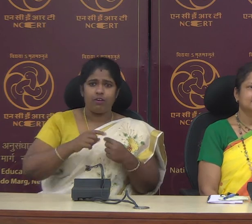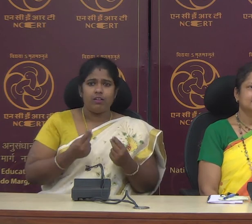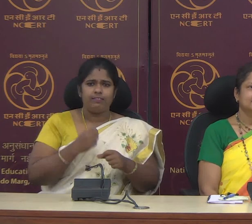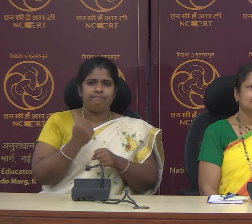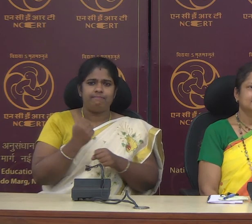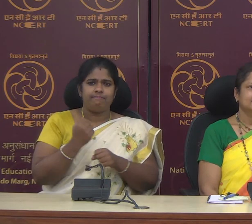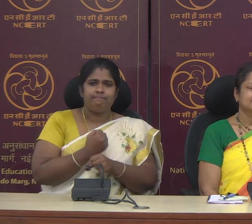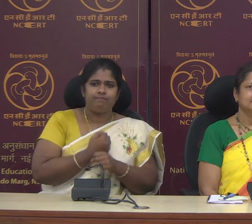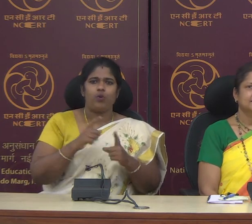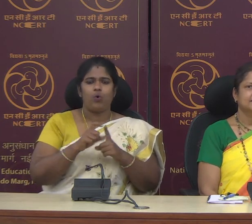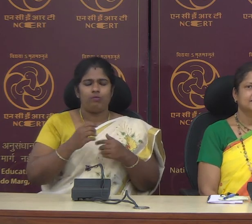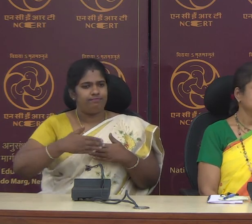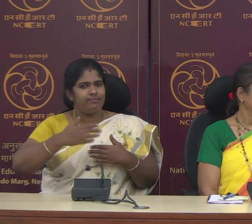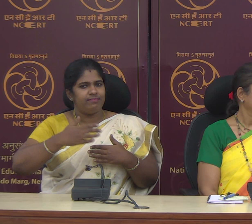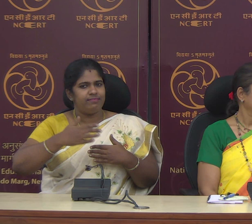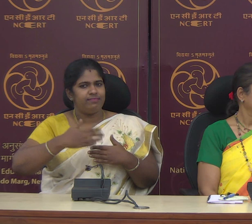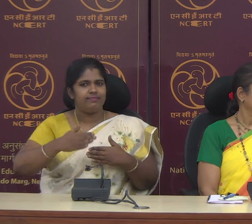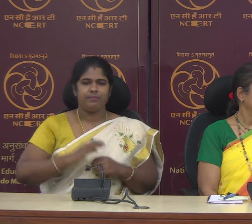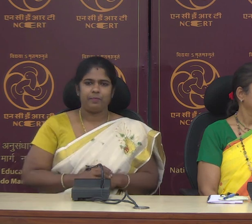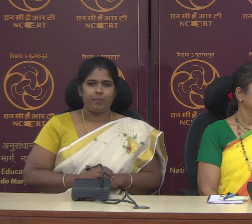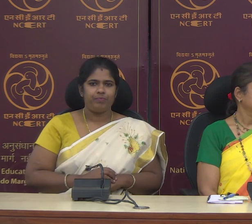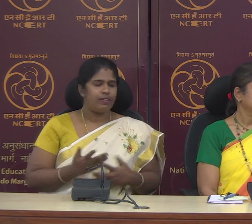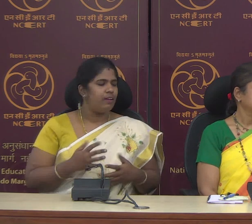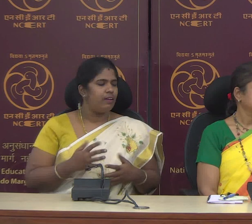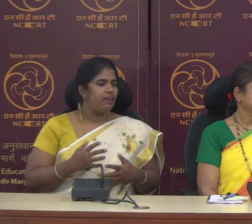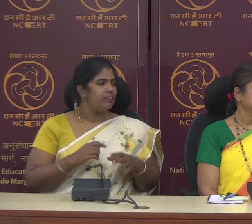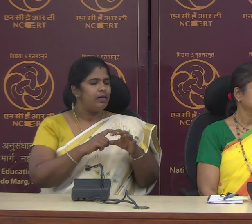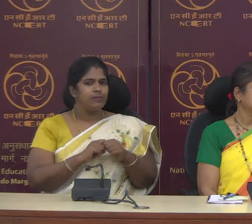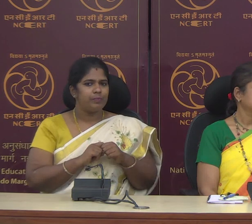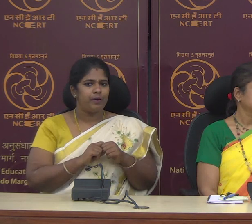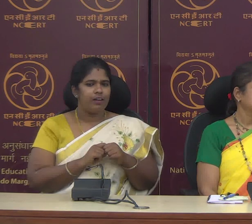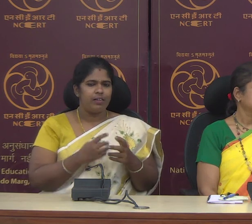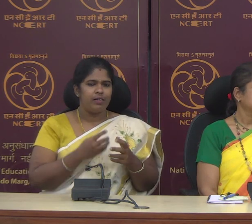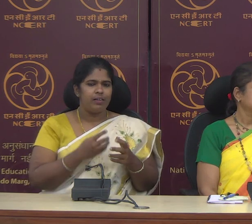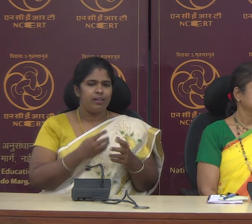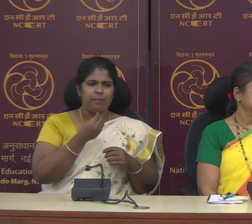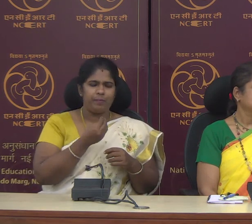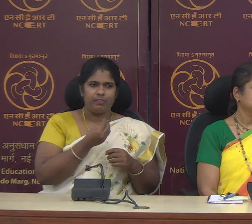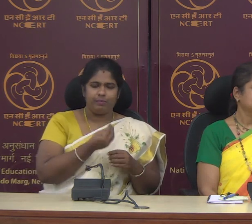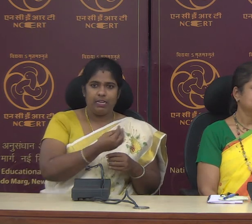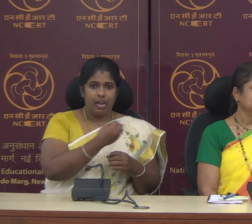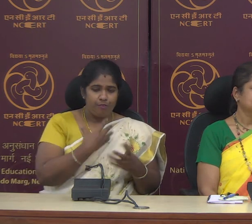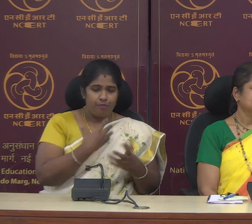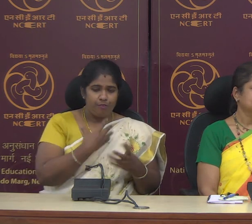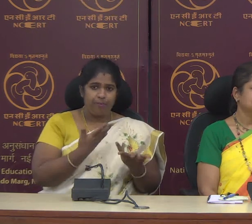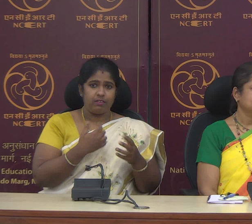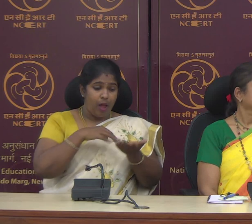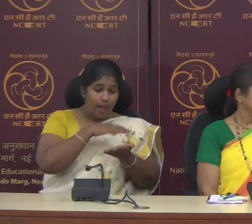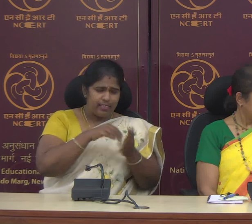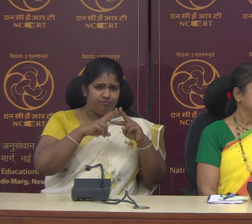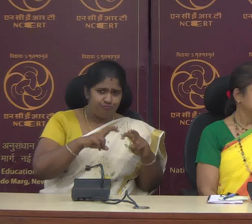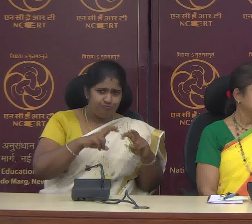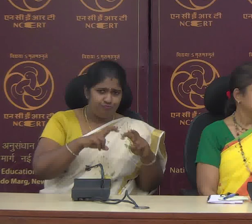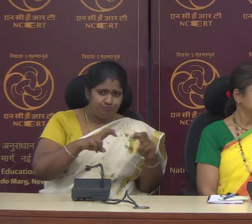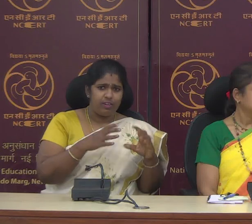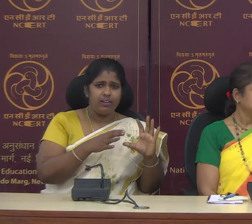ज़्यादा फलीभूत हो। वुड रिक्वेस्ट यू टू प्लीज़ लेट अस नो अबाउट द रिसर्च जो ISLRTC कर रहा है या हमने उनके साथ मिलकर की